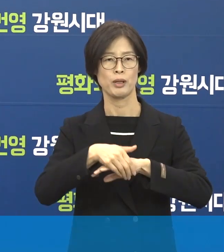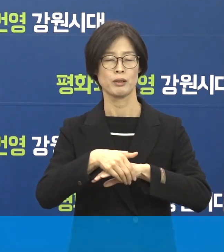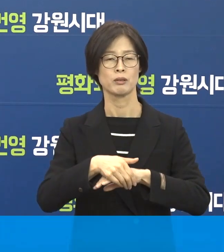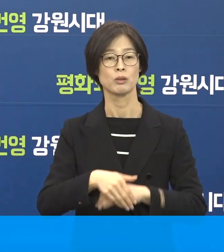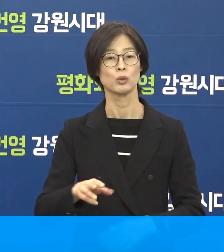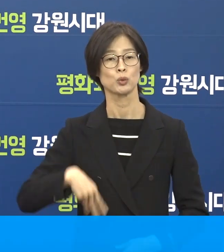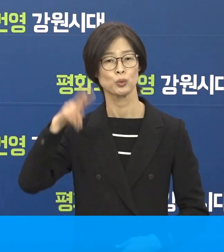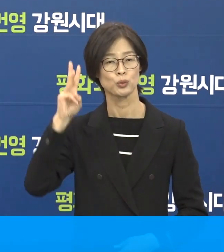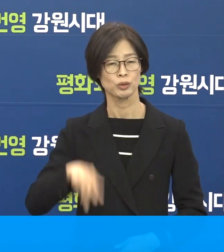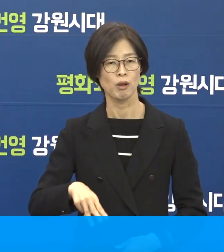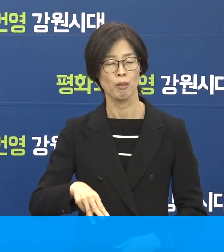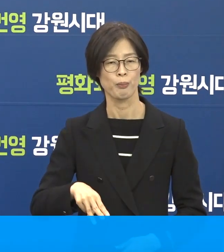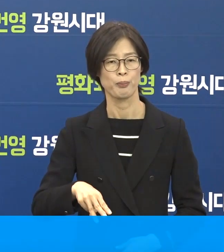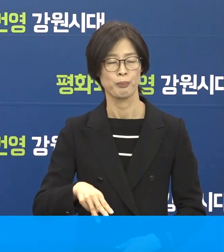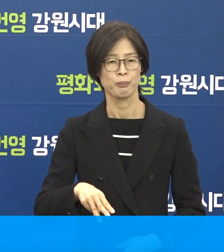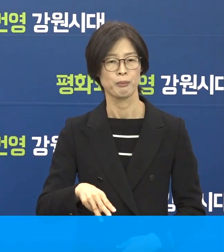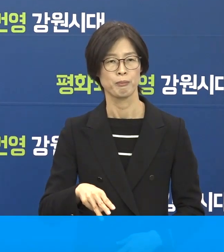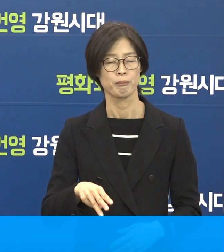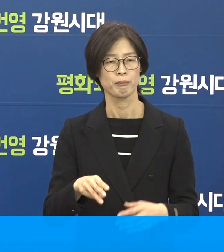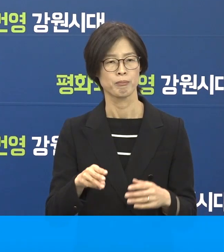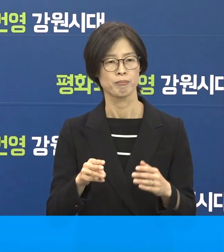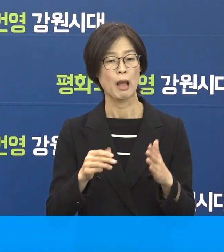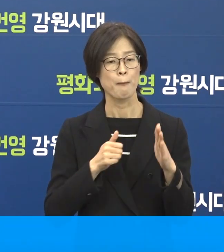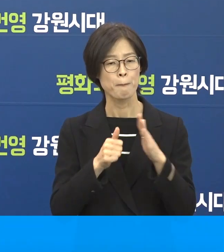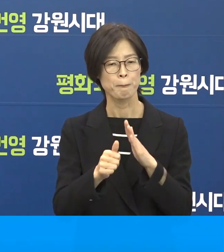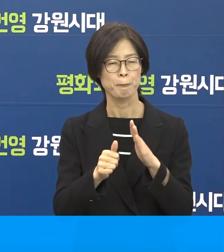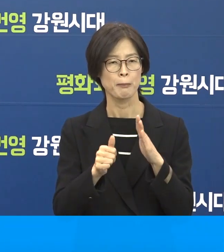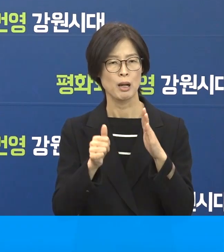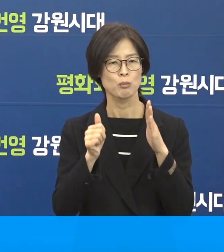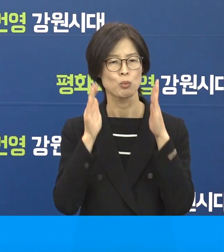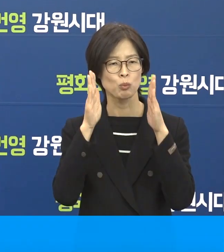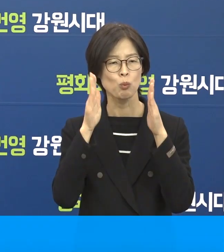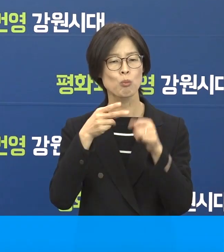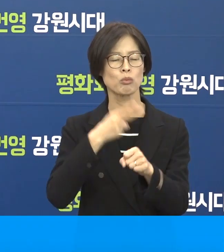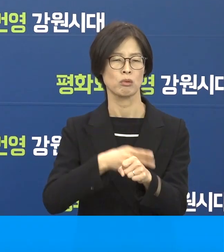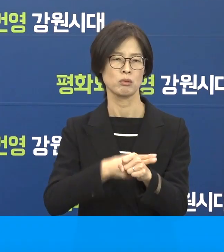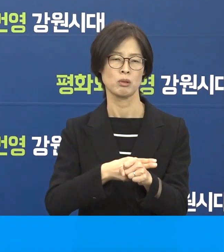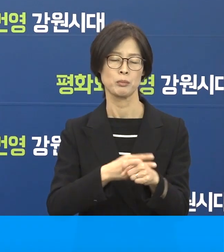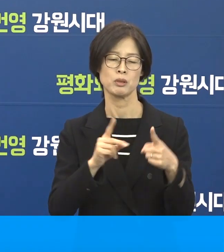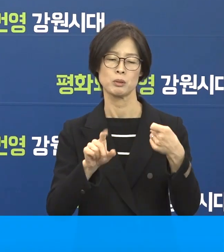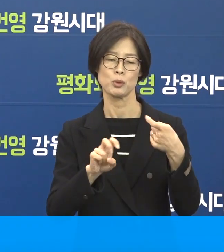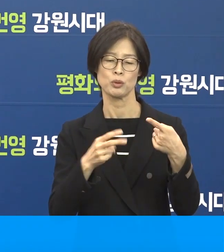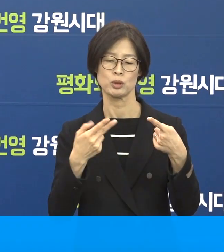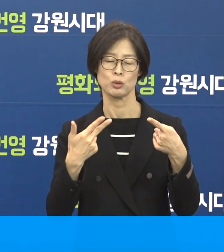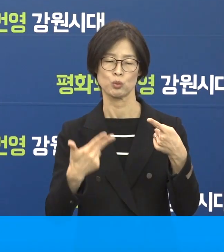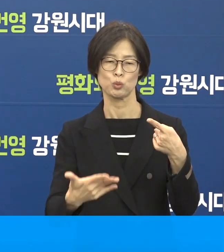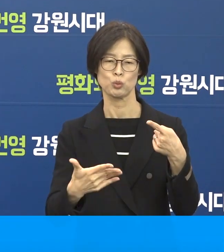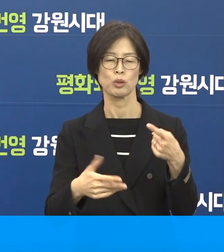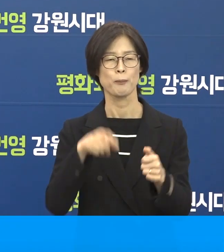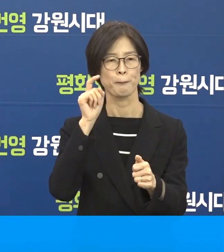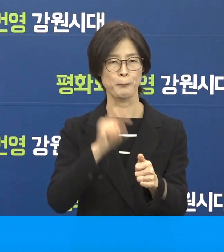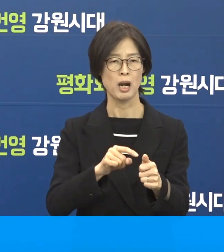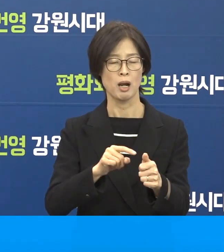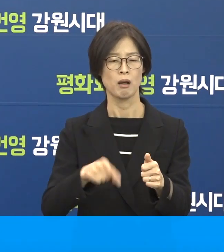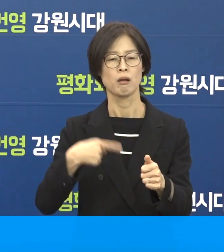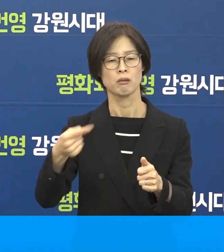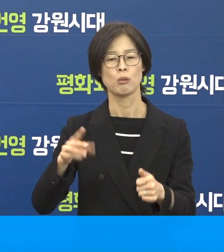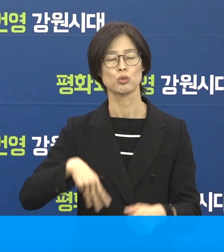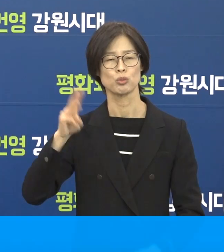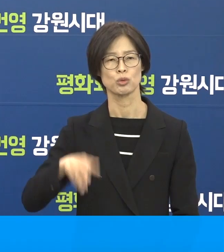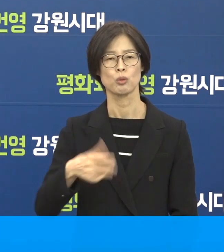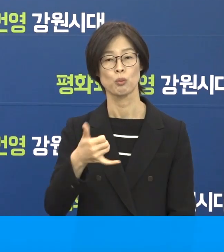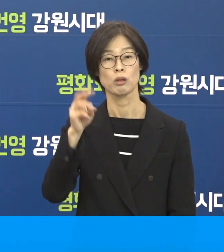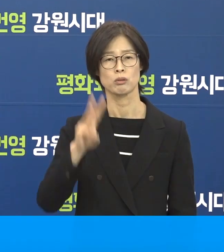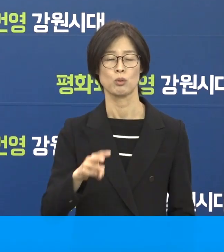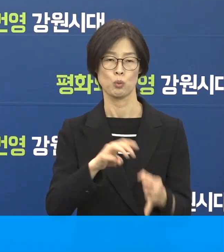춘천 학습지 관련 집단 발생은 학습지 교사가 11월 29일 최초 확진된 이후 춘천,